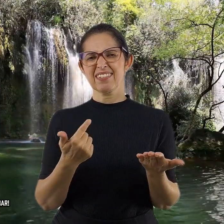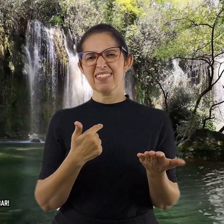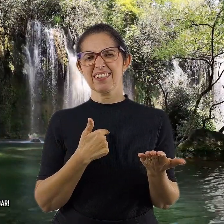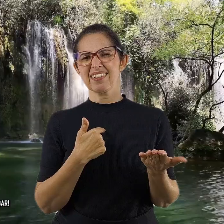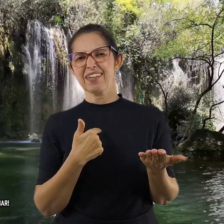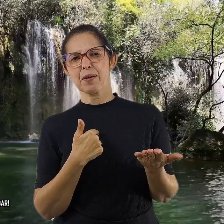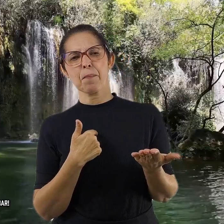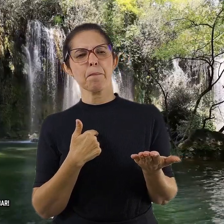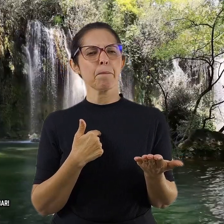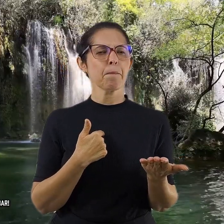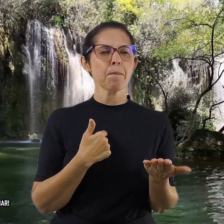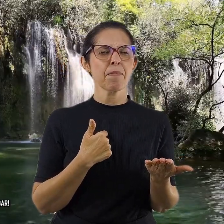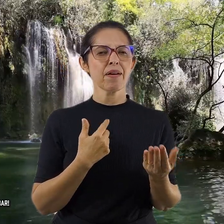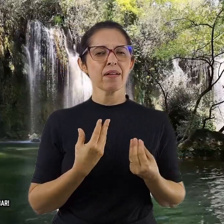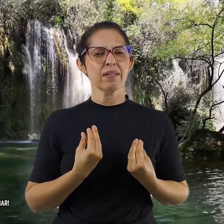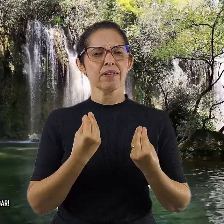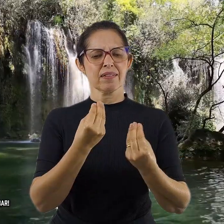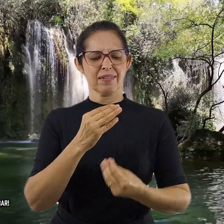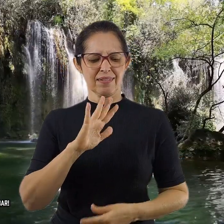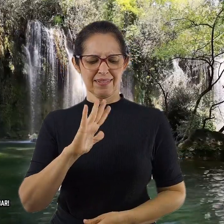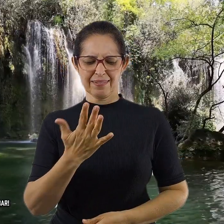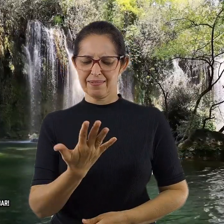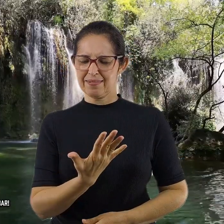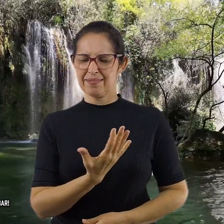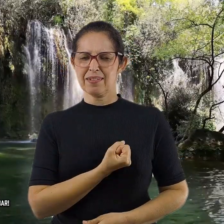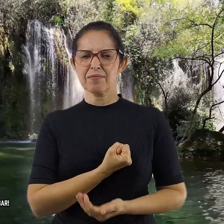eu curei almas aqui,